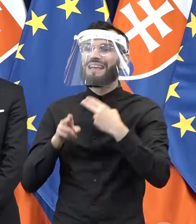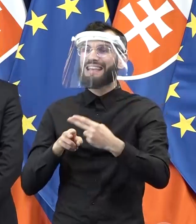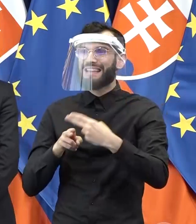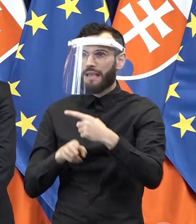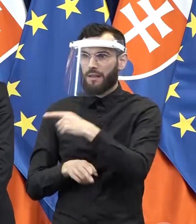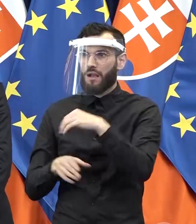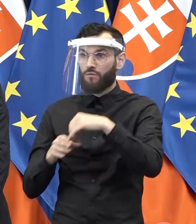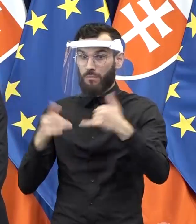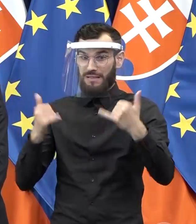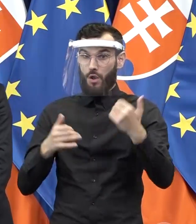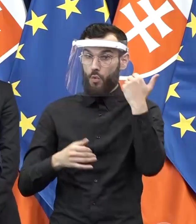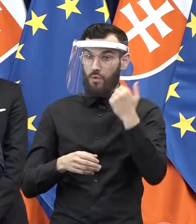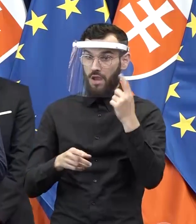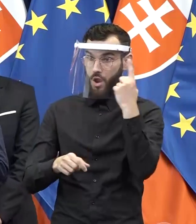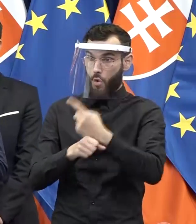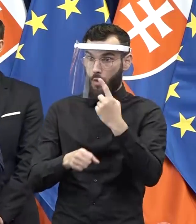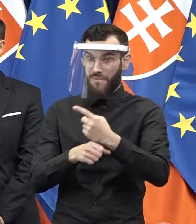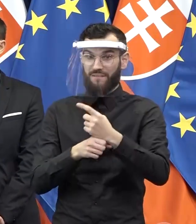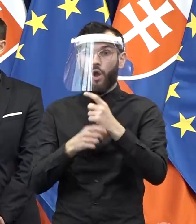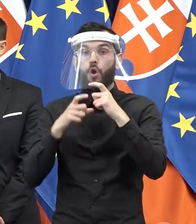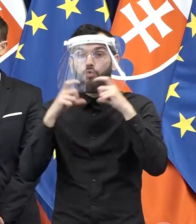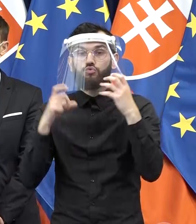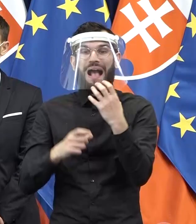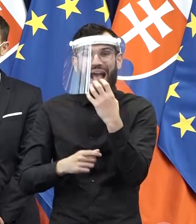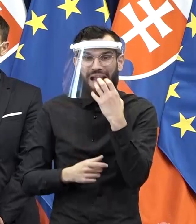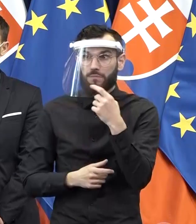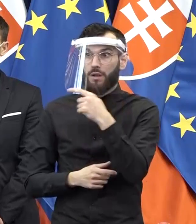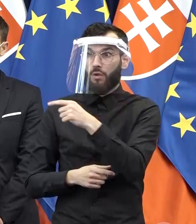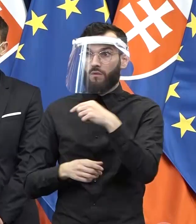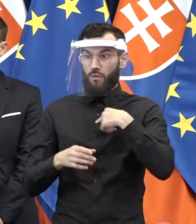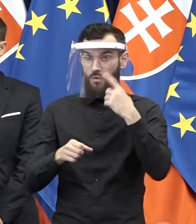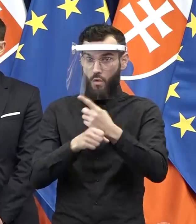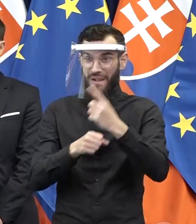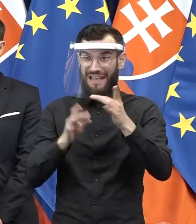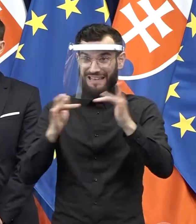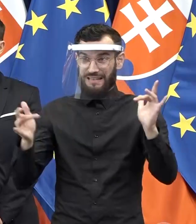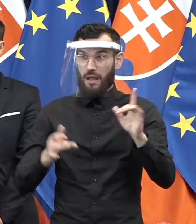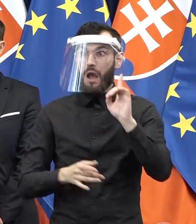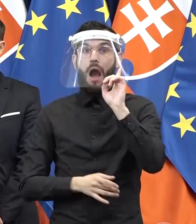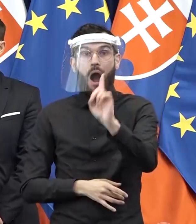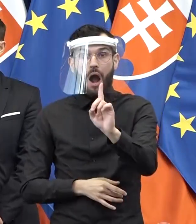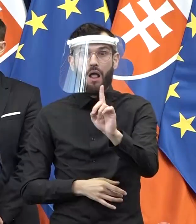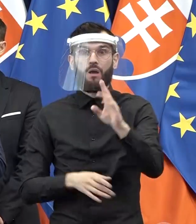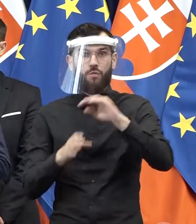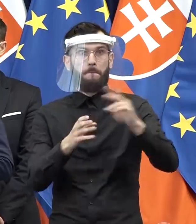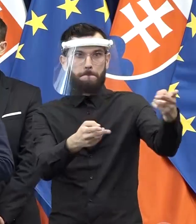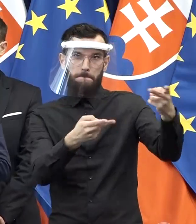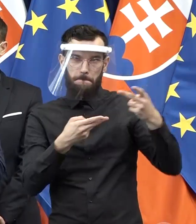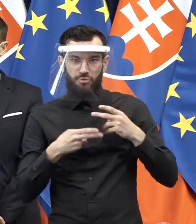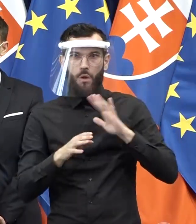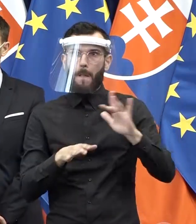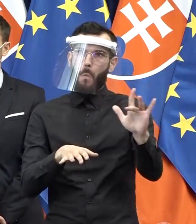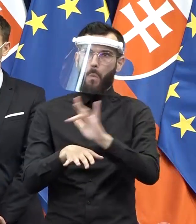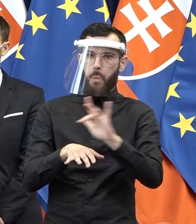Ľudia si teraz objednávajú rúška aj respirátory cez internet, dáme tomu cez Aliexpress a tak ďalej. Len bohužiaľ, už boli prípady, že budím, prišli len nejaké